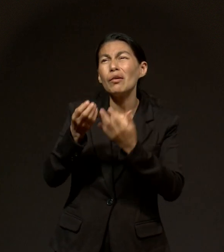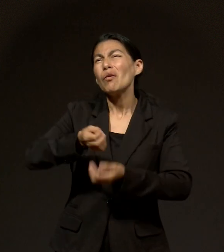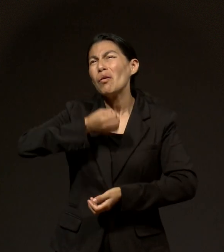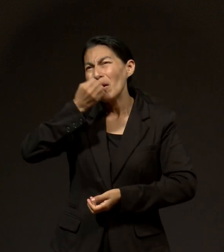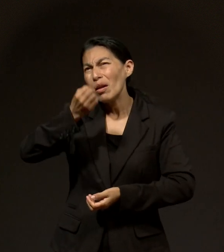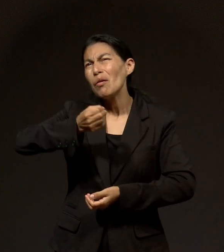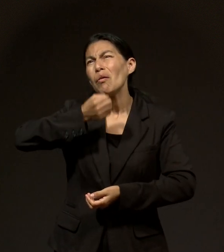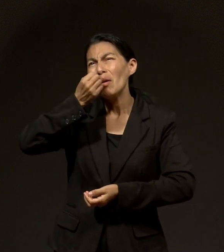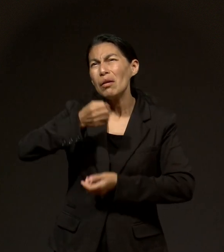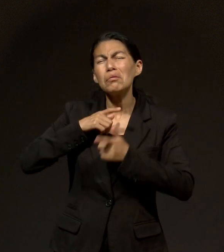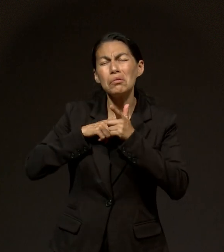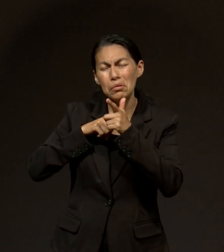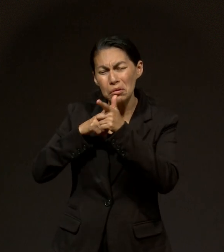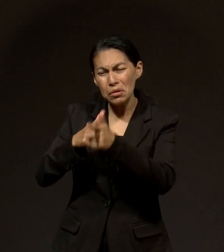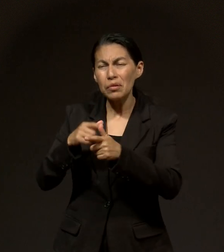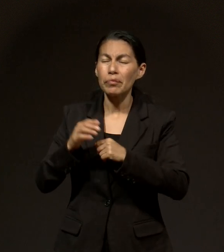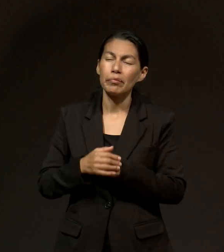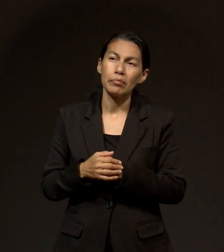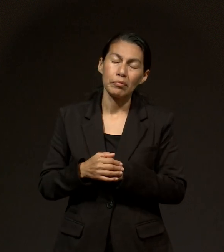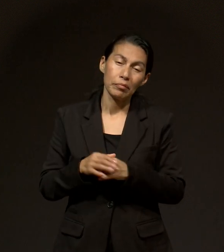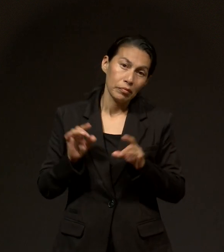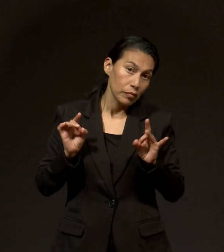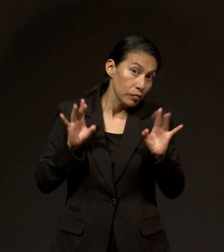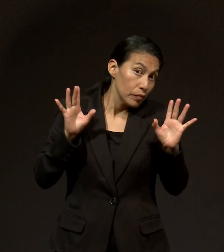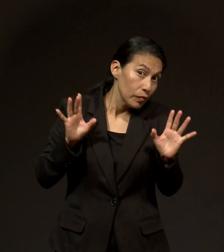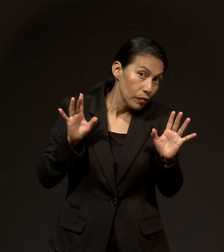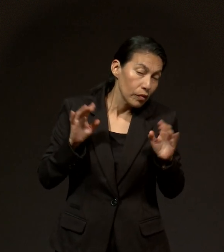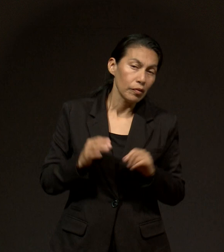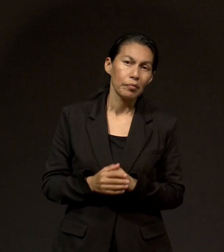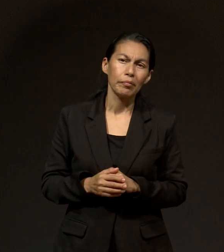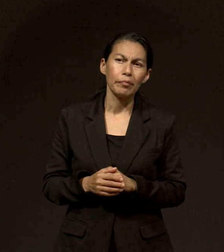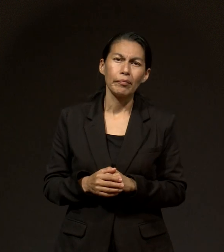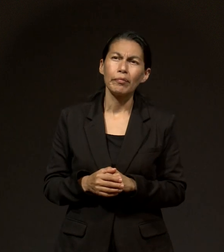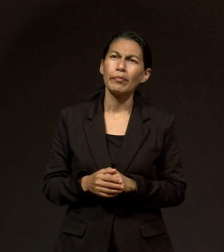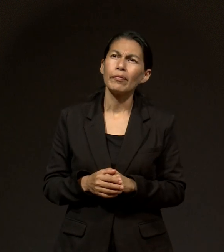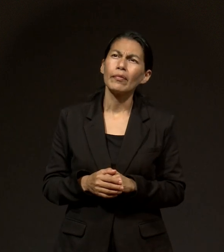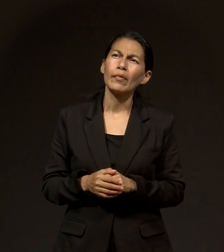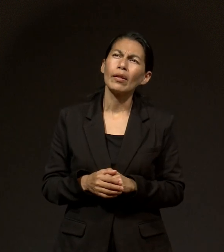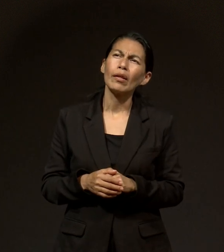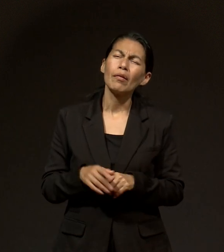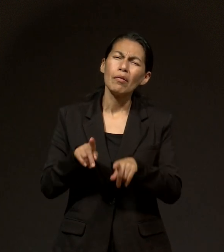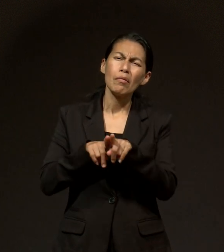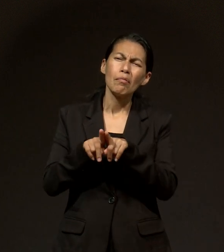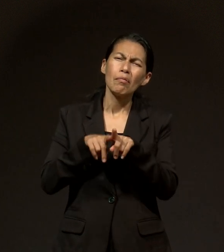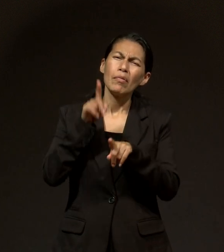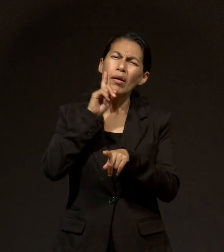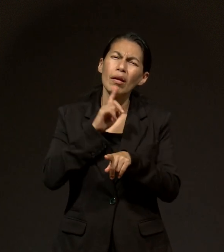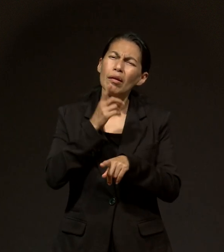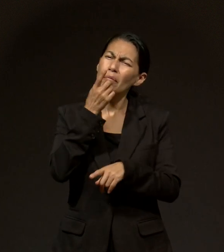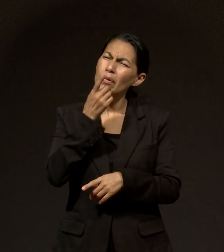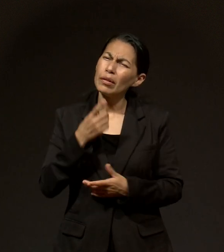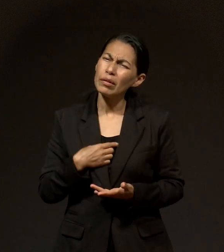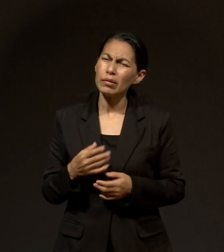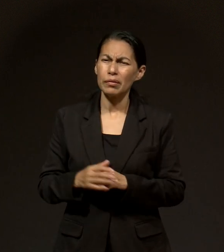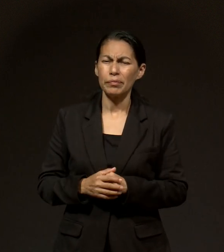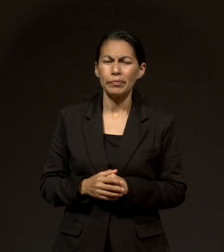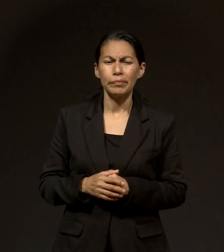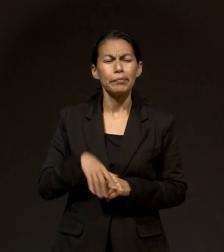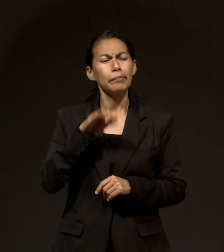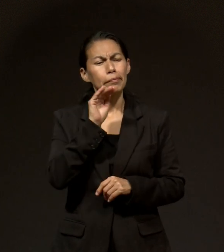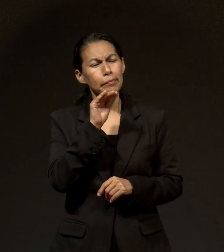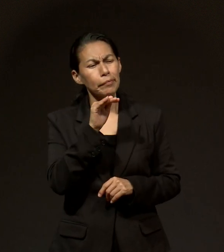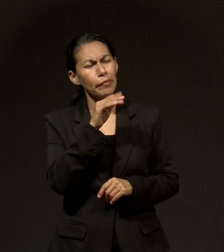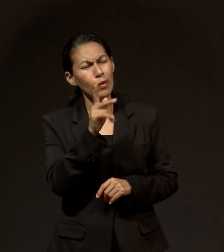seguía orando. Y me dice mi hermano un día, ¿por qué no le preguntas a tal maestra que